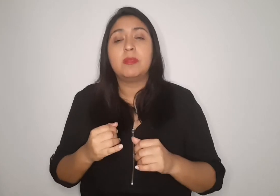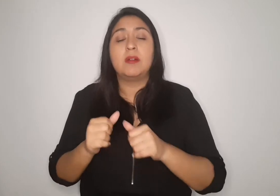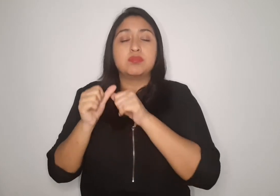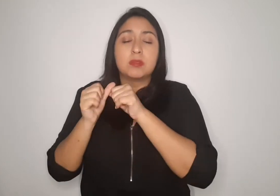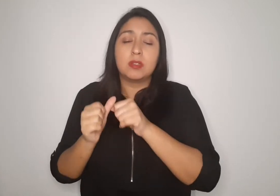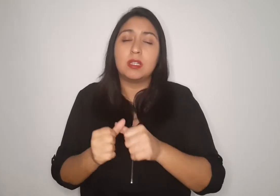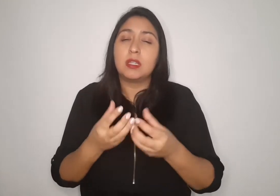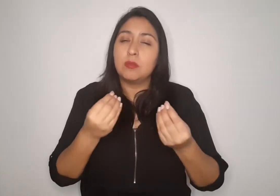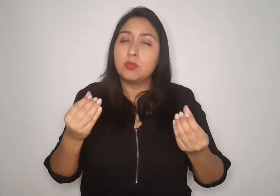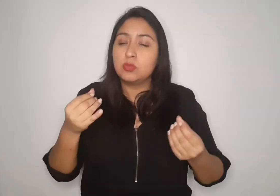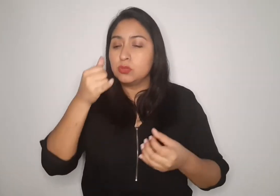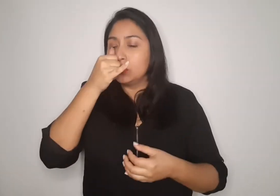se ha